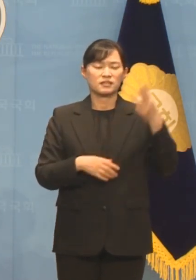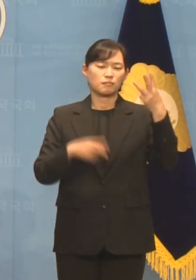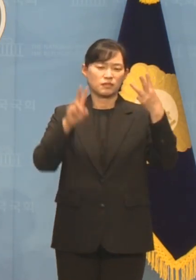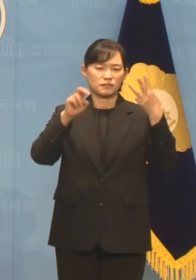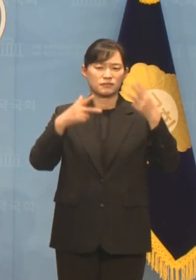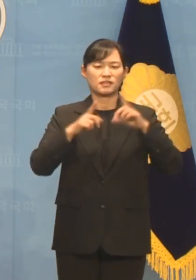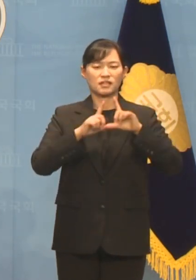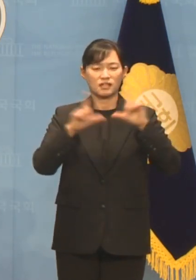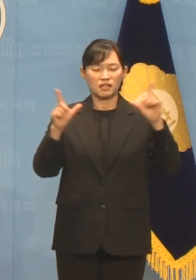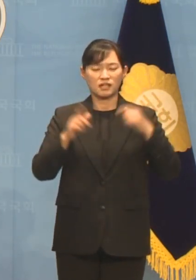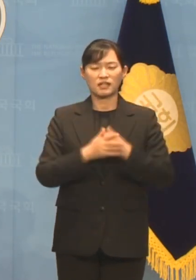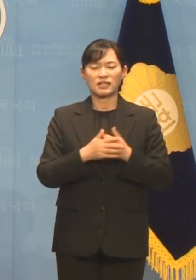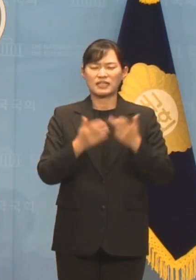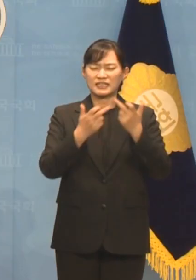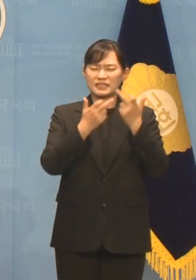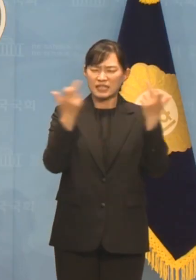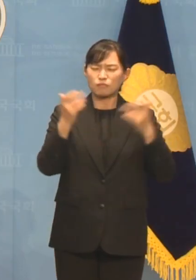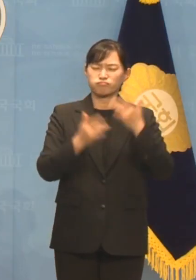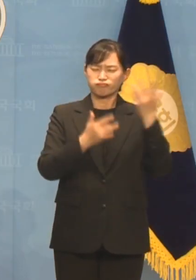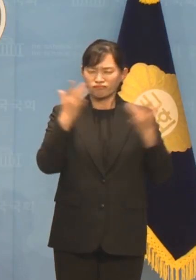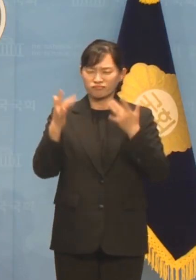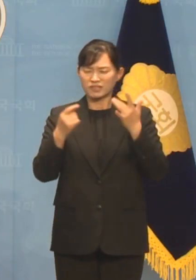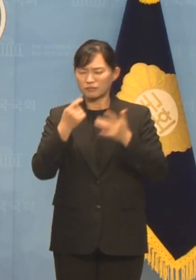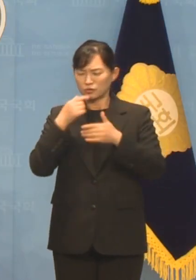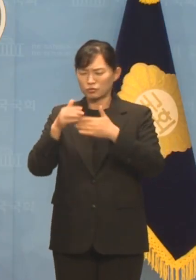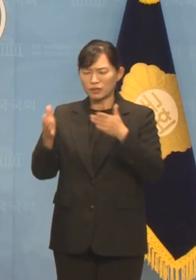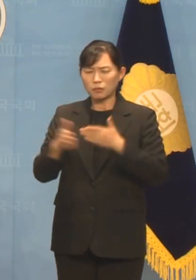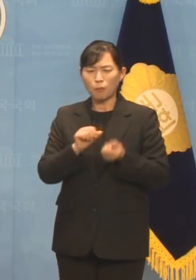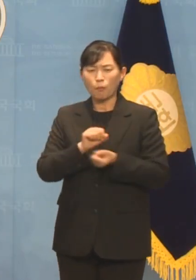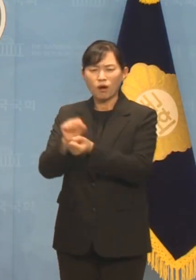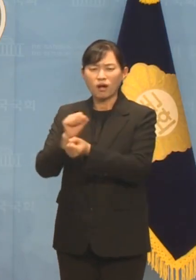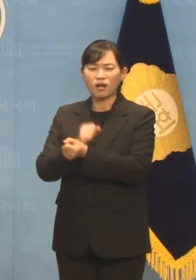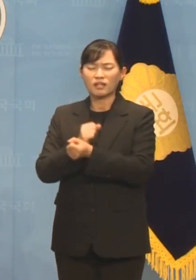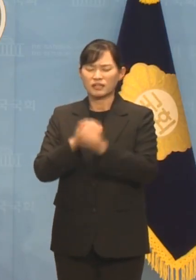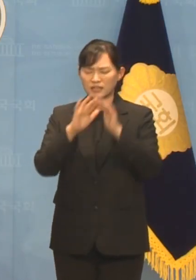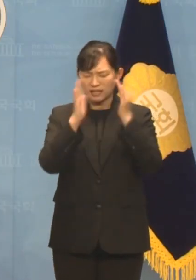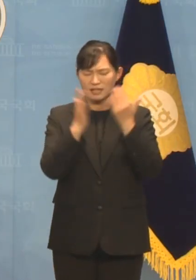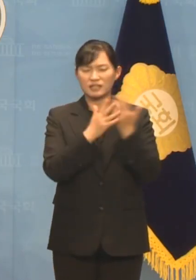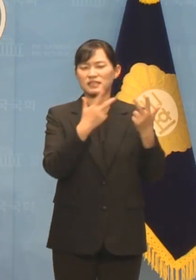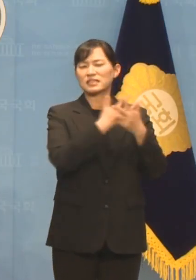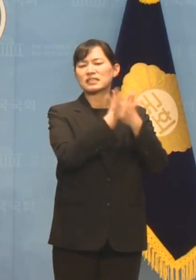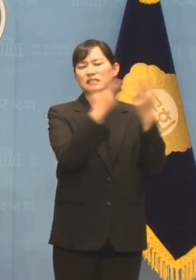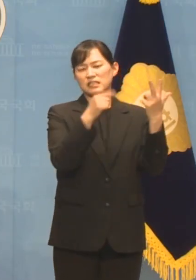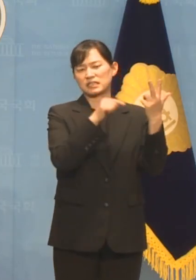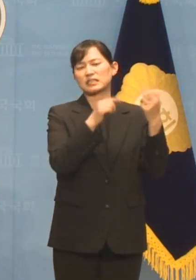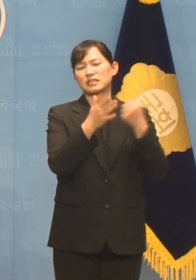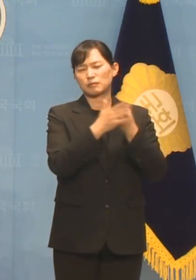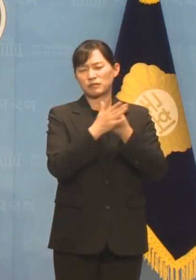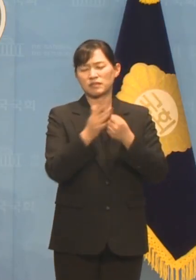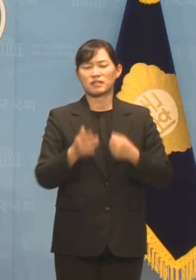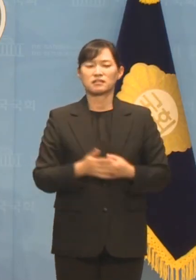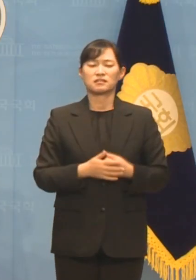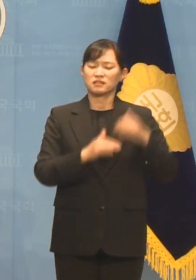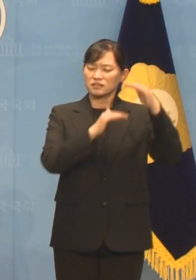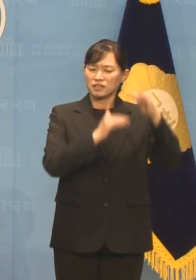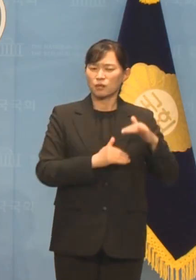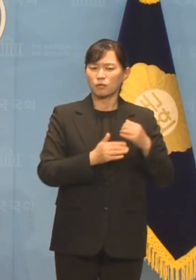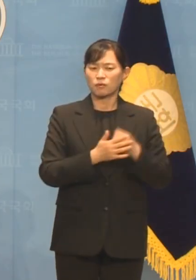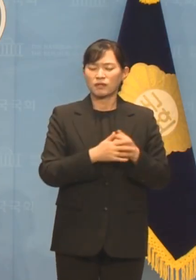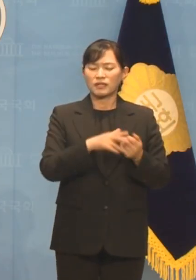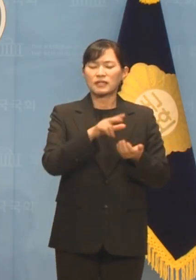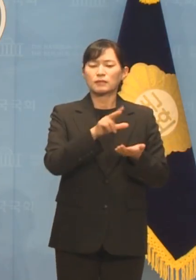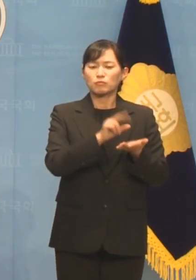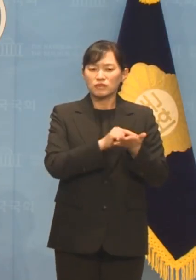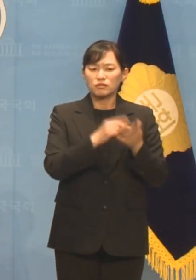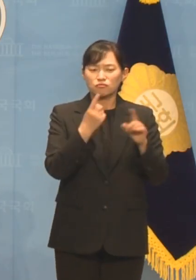27일자 경남북 산불 민주당으로 옮겨부터 이 모든 건 이재명 사법 리스크 탓 보도 제목 역시 제목 수정 및